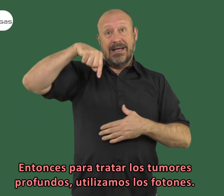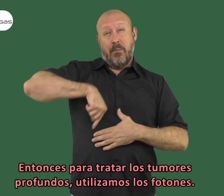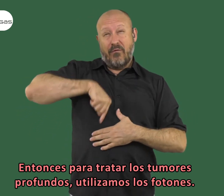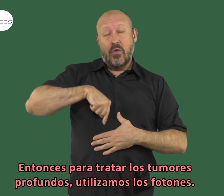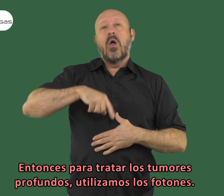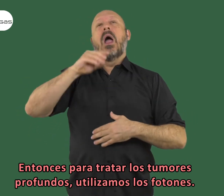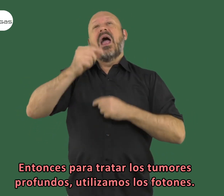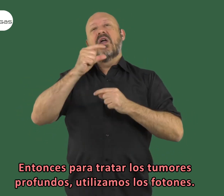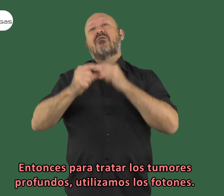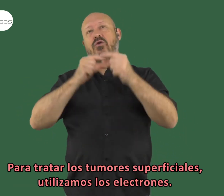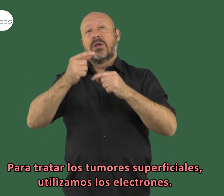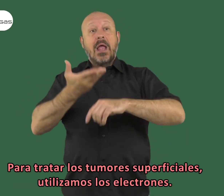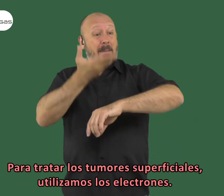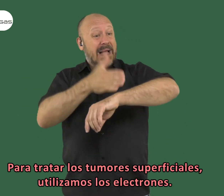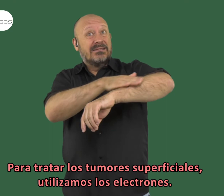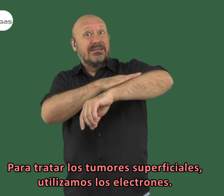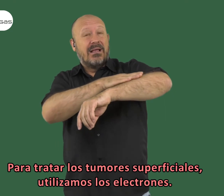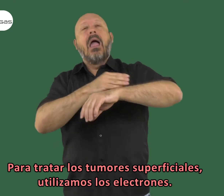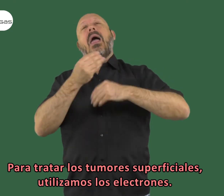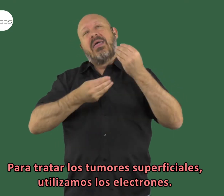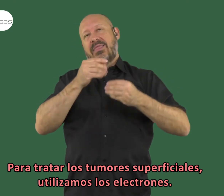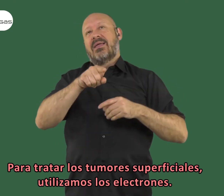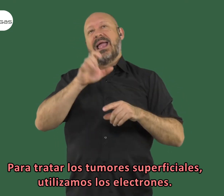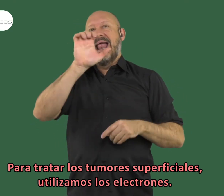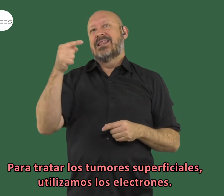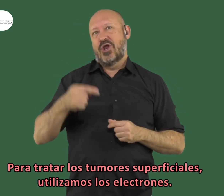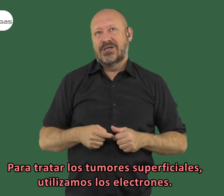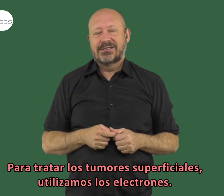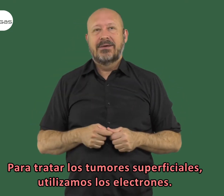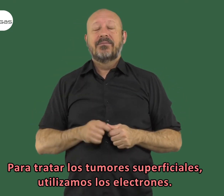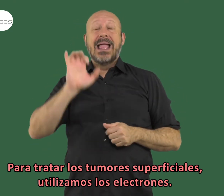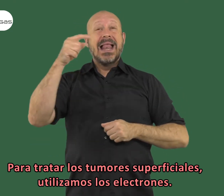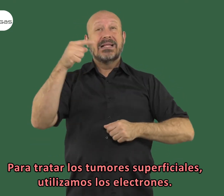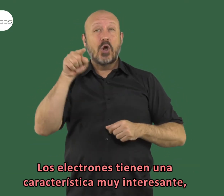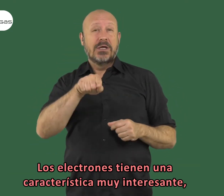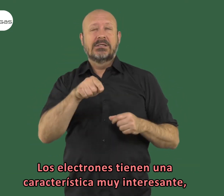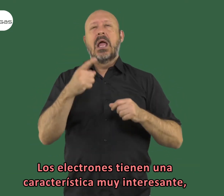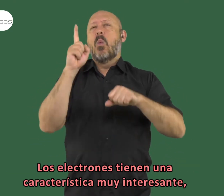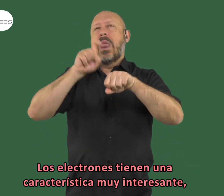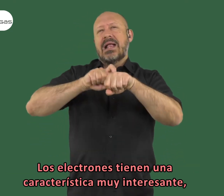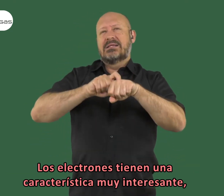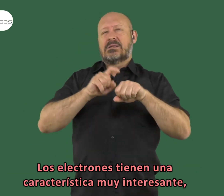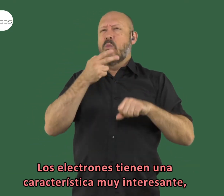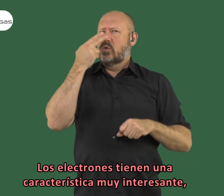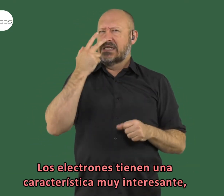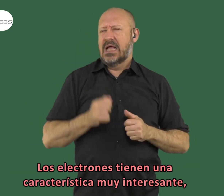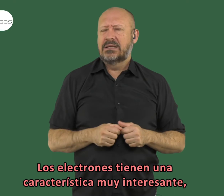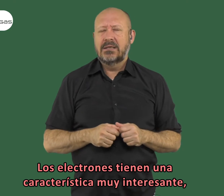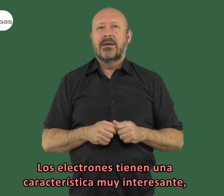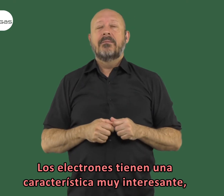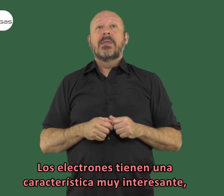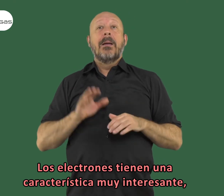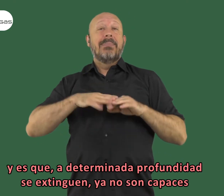profundos utilizamos los fotones, para tratar los tumores superficiales utilizamos electrones. Los electrones tienen una característica